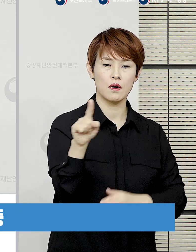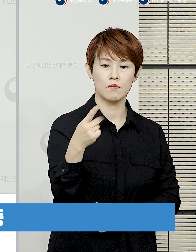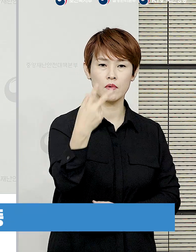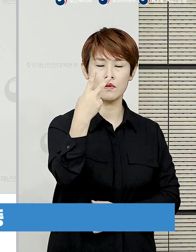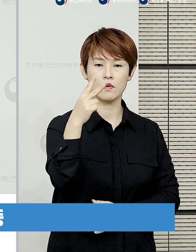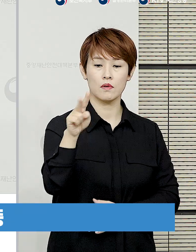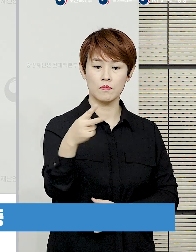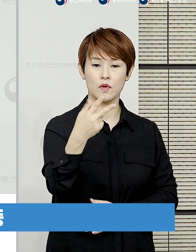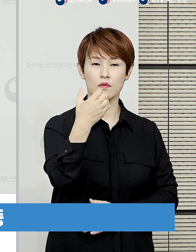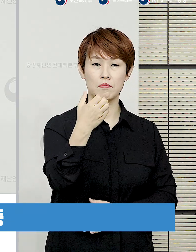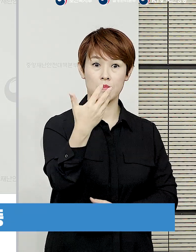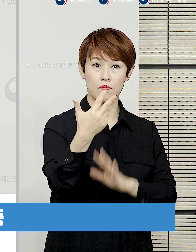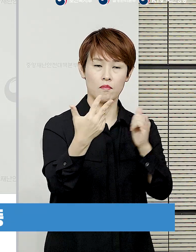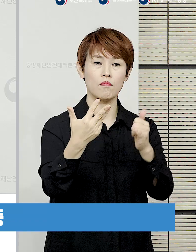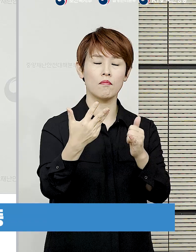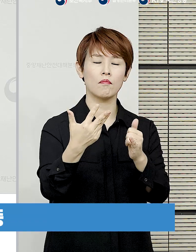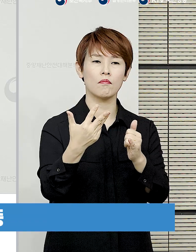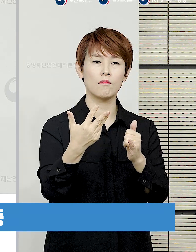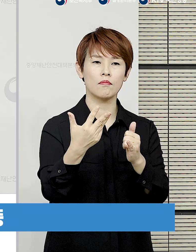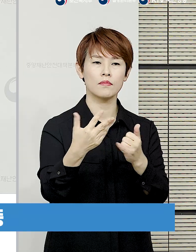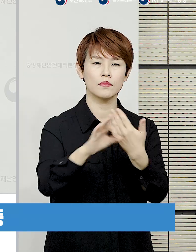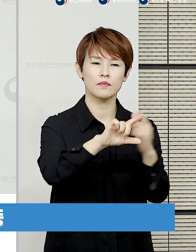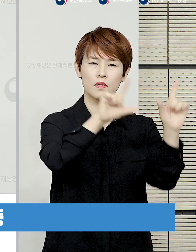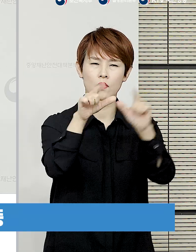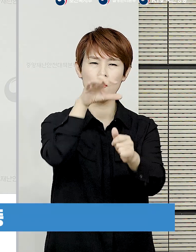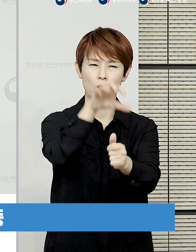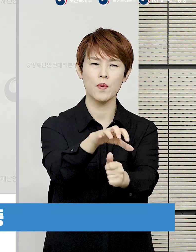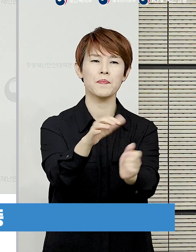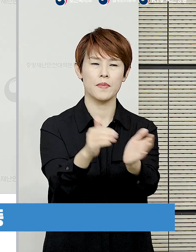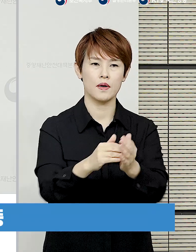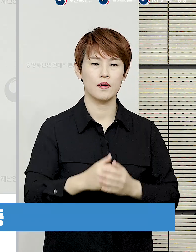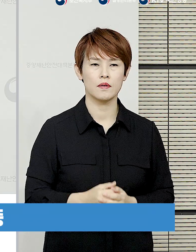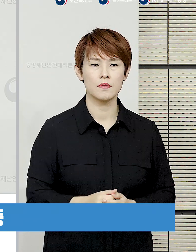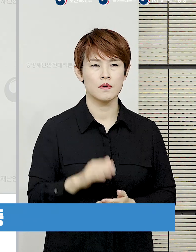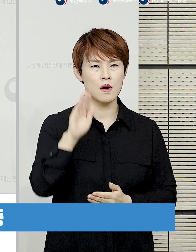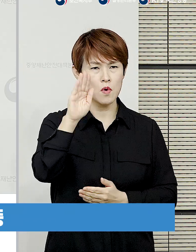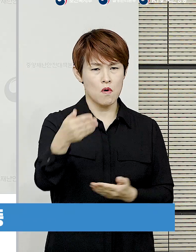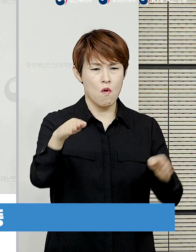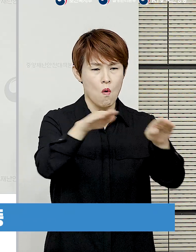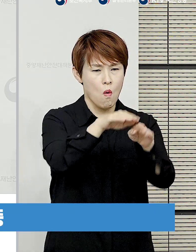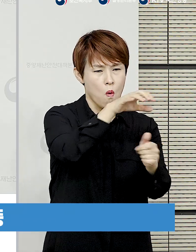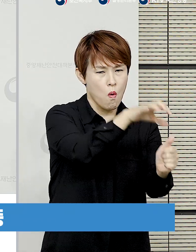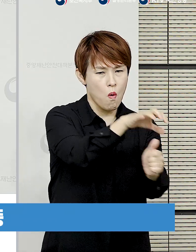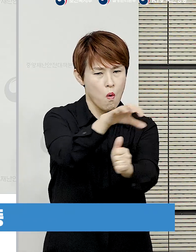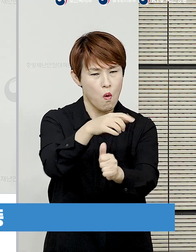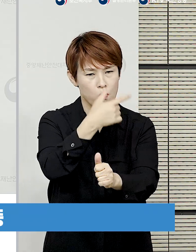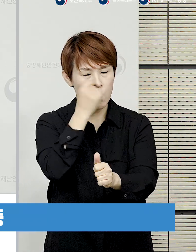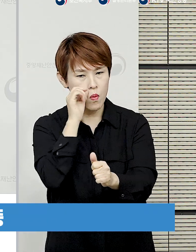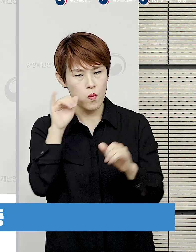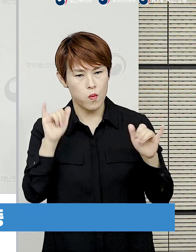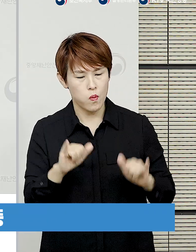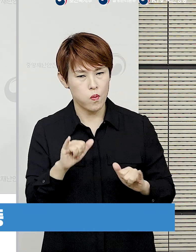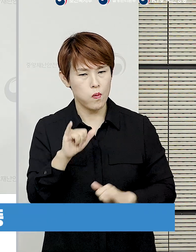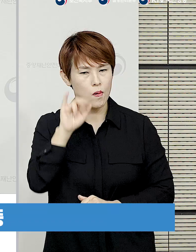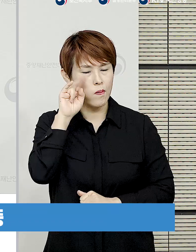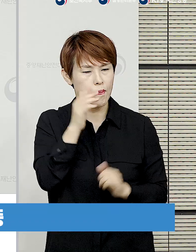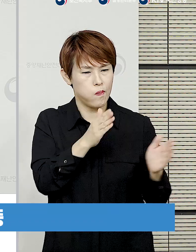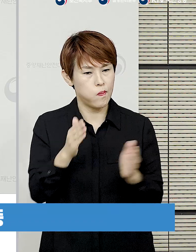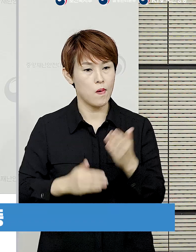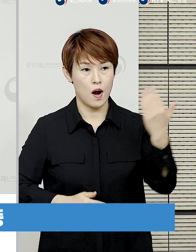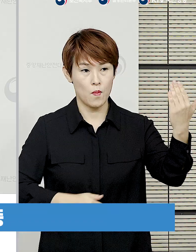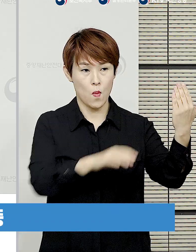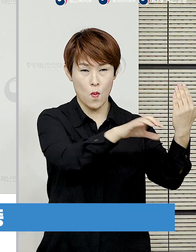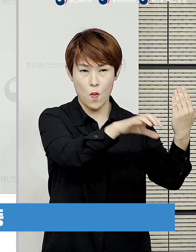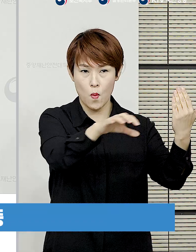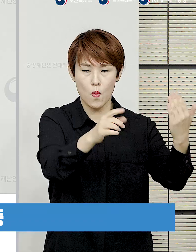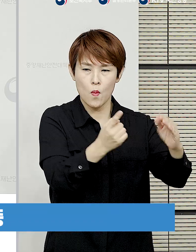현재 임시생활시설에 입소해 있는 것으로 집계되었습니다. 앞으로 격리시설이 부족할 경우에 대비해 이미 준비한